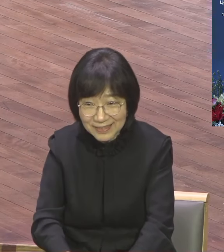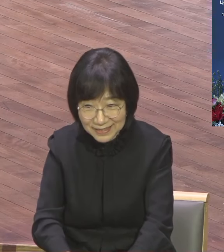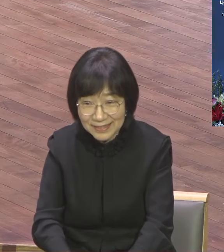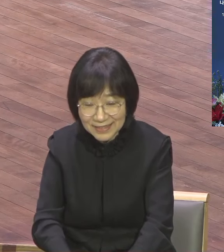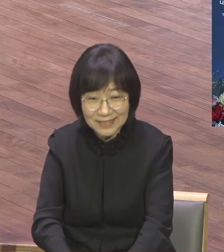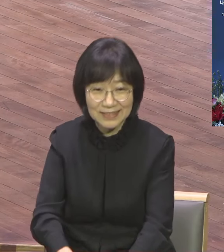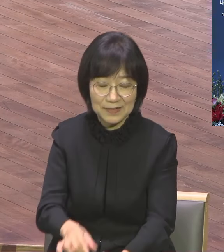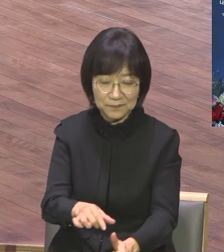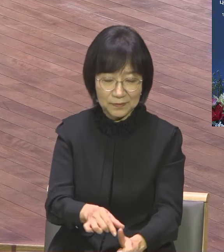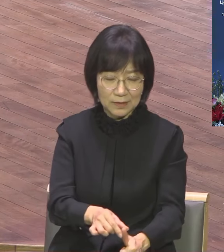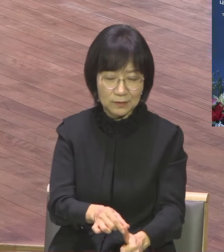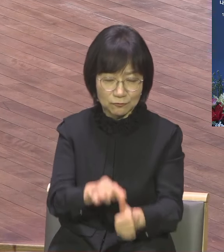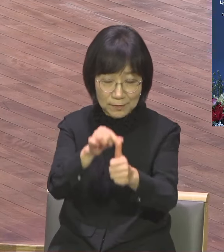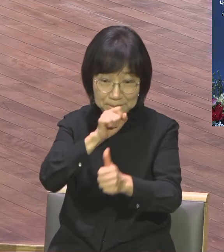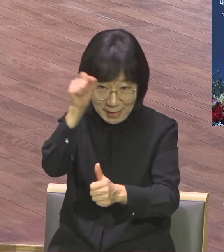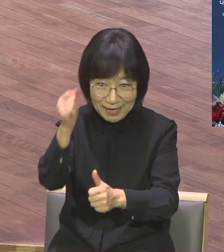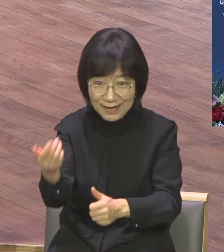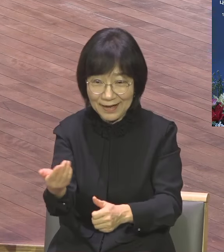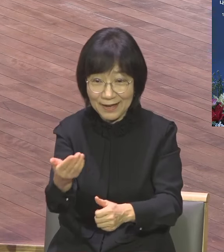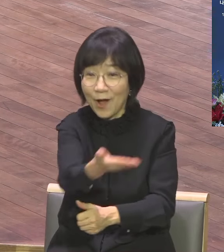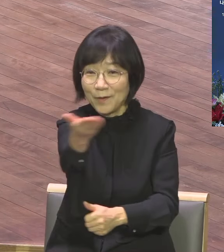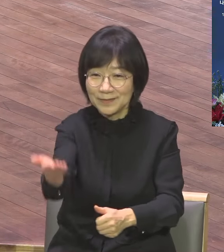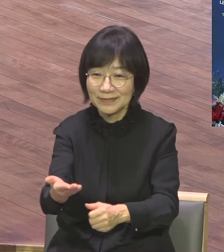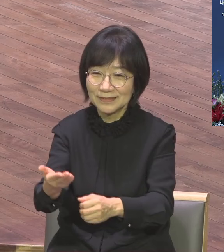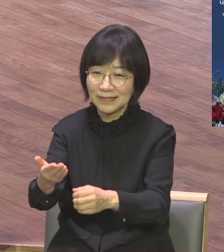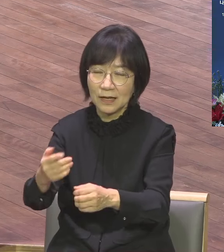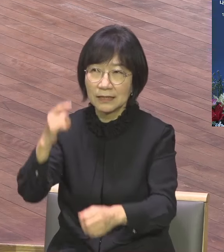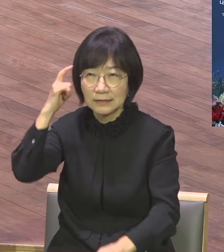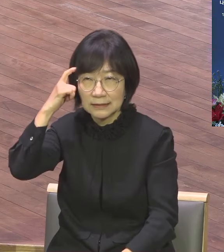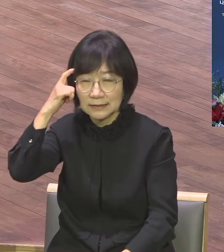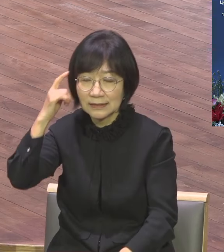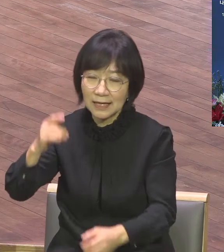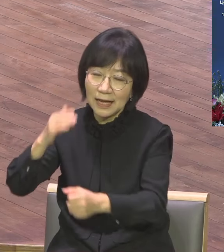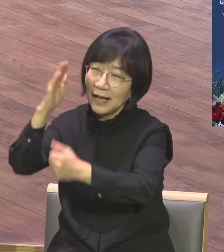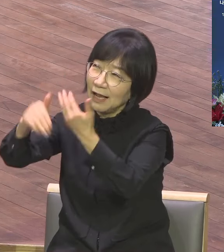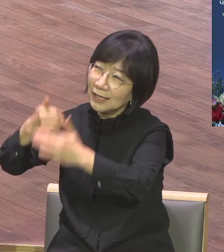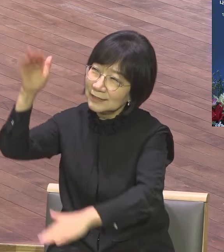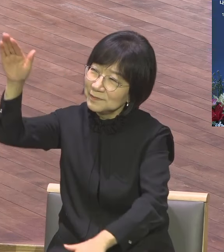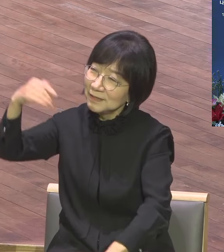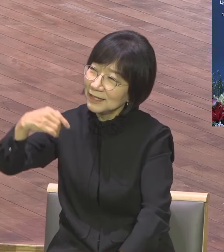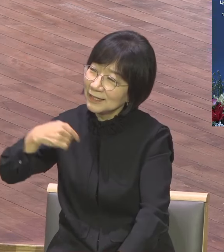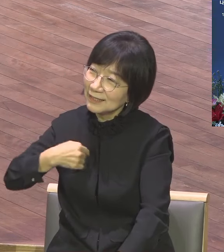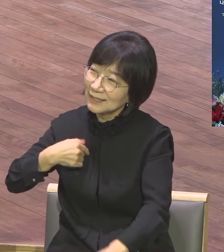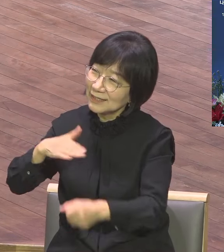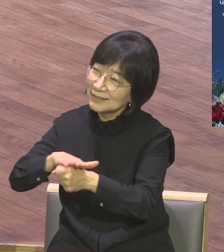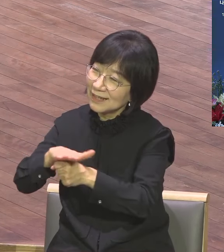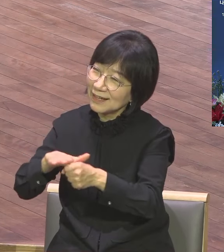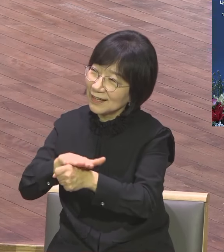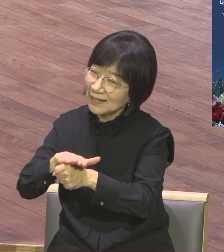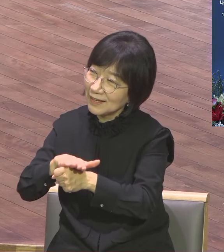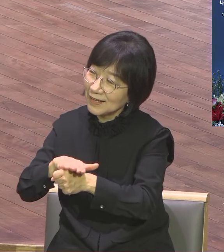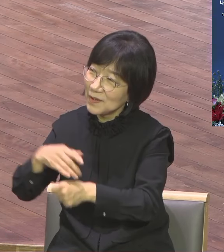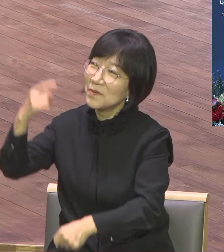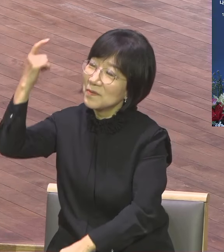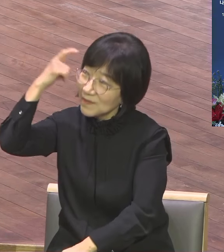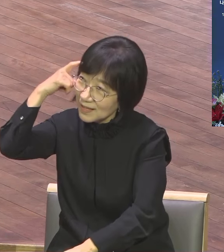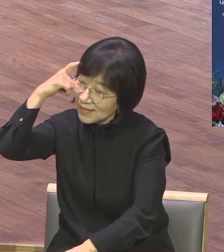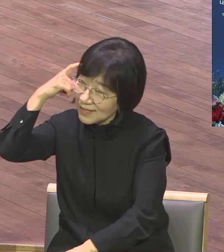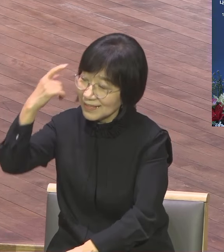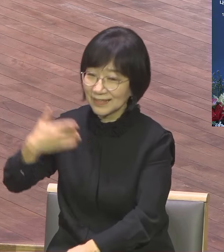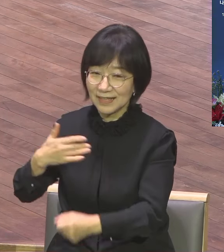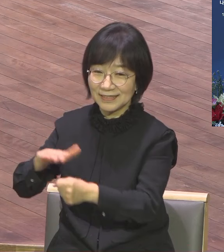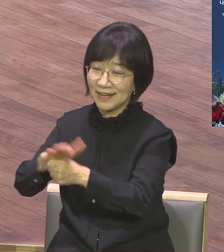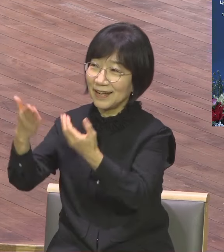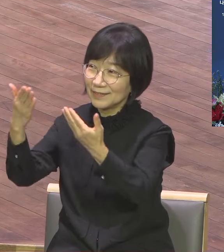하나님이 나를 왜 이렇게 사랑하시나? 왜 하나님이 나만 사랑하시나? 왜 하나님 나를 나만 이렇게 일방적으로